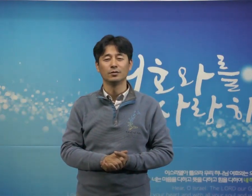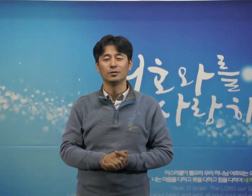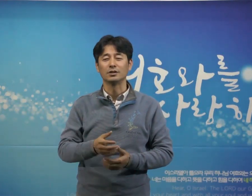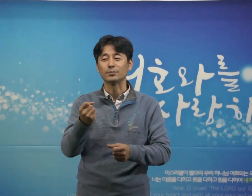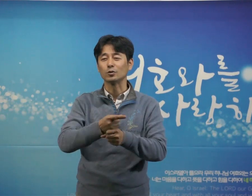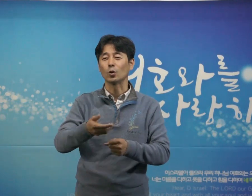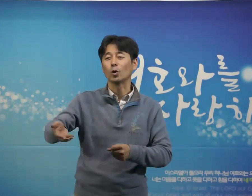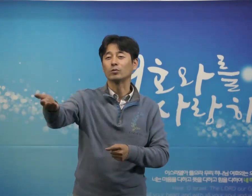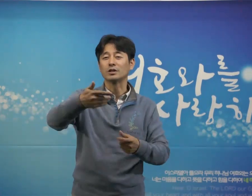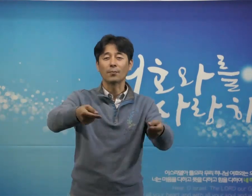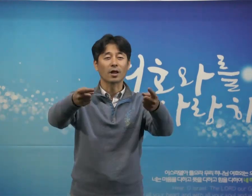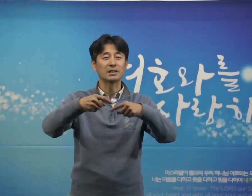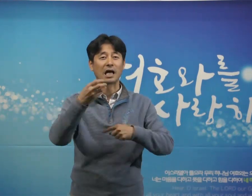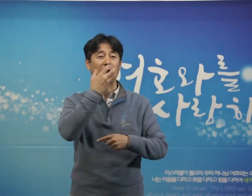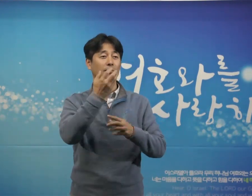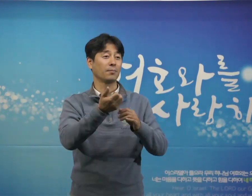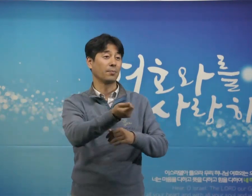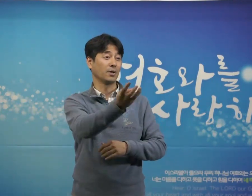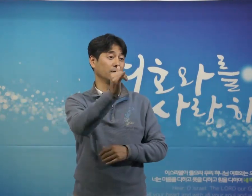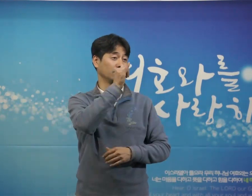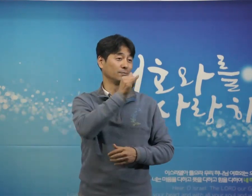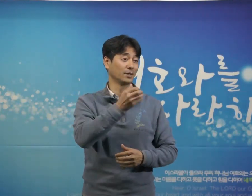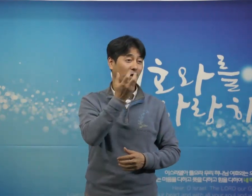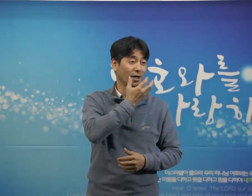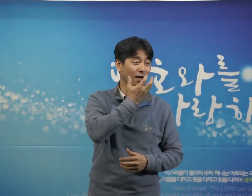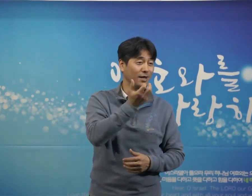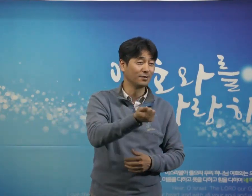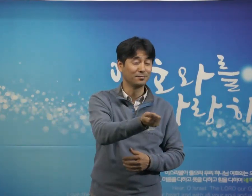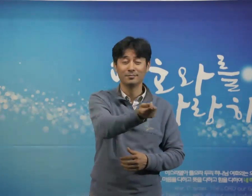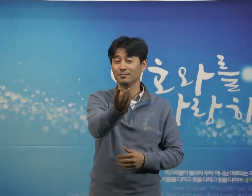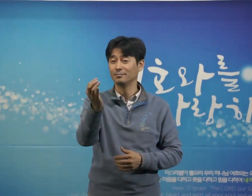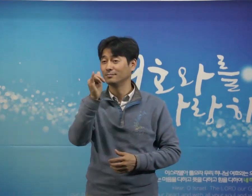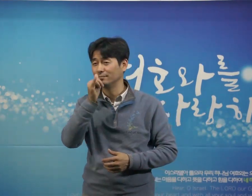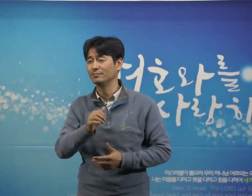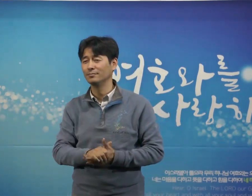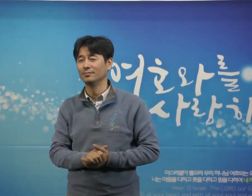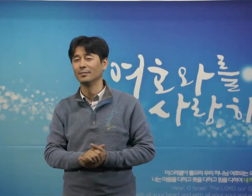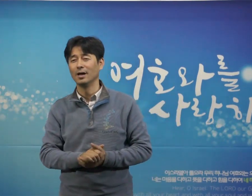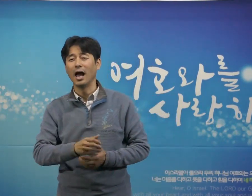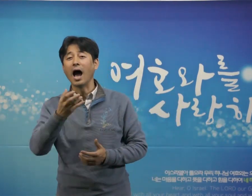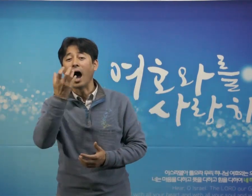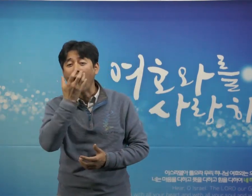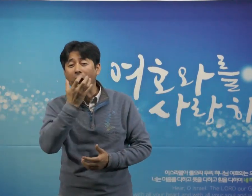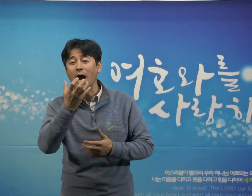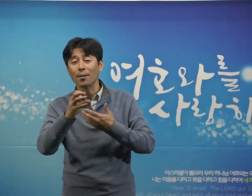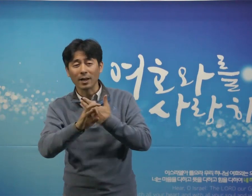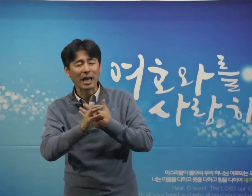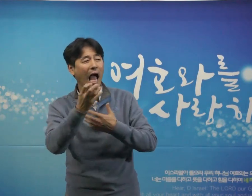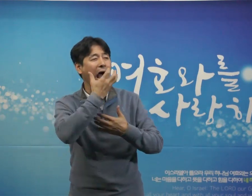아닌가라는 생각도 해봅니다. 이 시간 참여한 청인분들이 계시는데